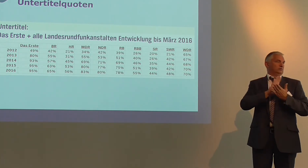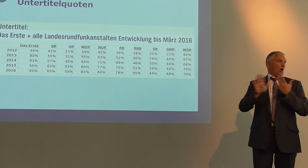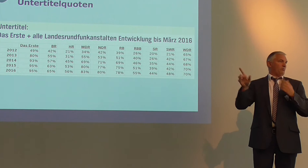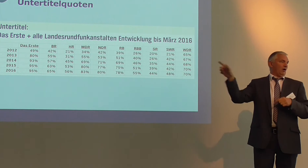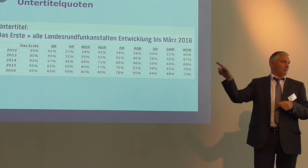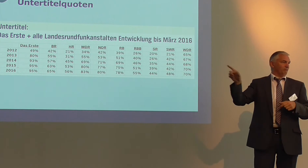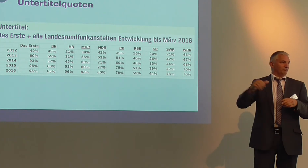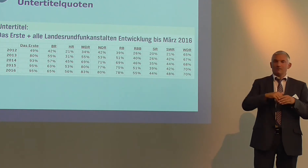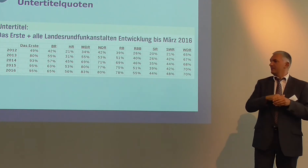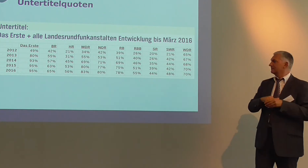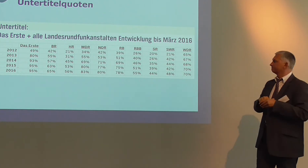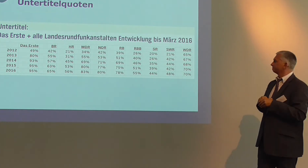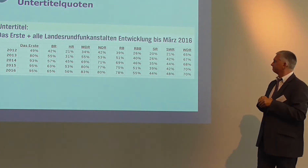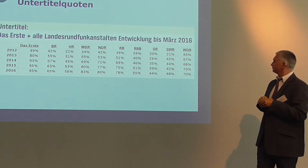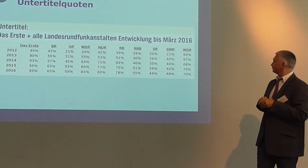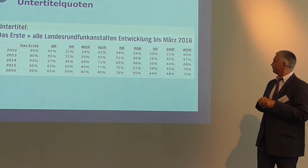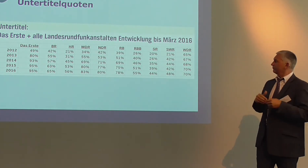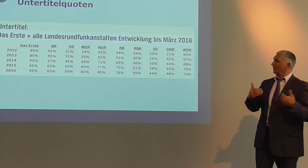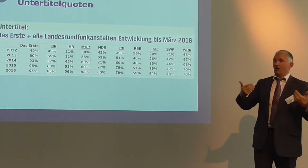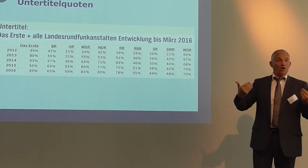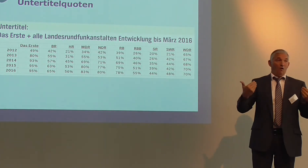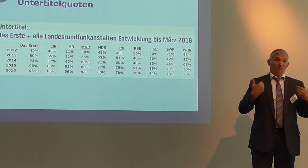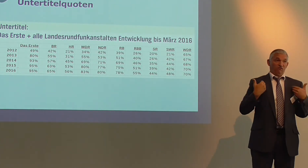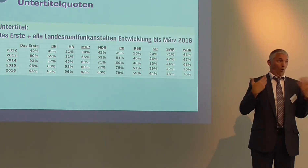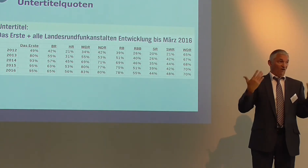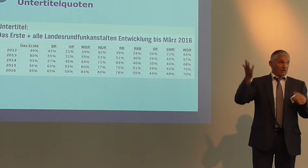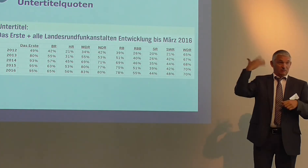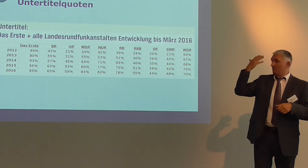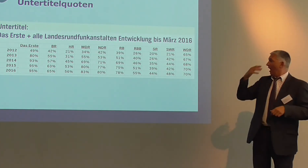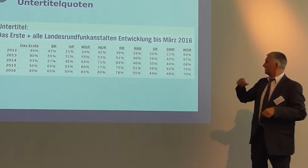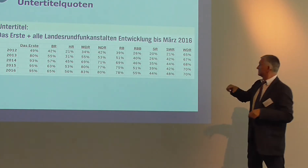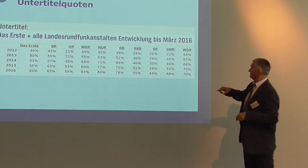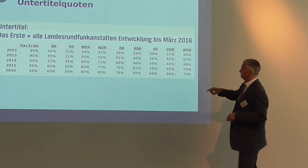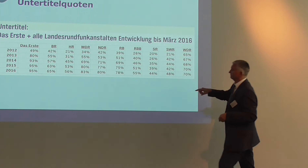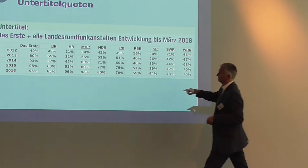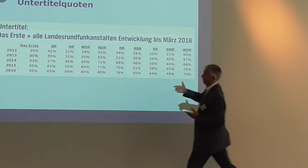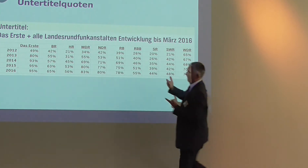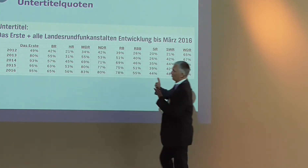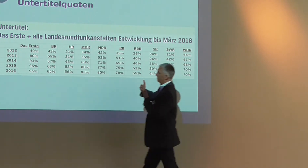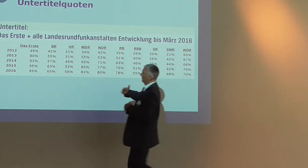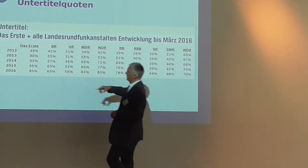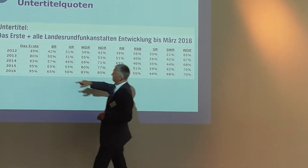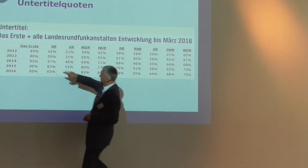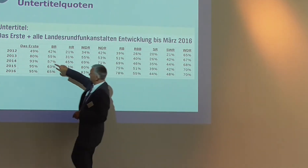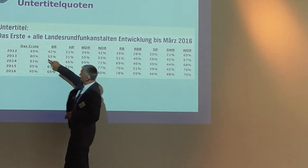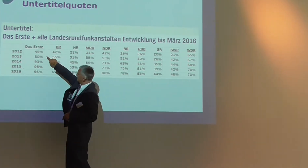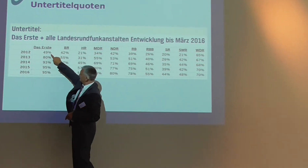mitgebracht habe. Das sind Zahlen, die ich jetzt eben nicht mehr selber ermitteln muss, sondern die mir die Sender zur Verfügung gestellt haben. Ich bin sehr froh, wenn ich das jetzt hier